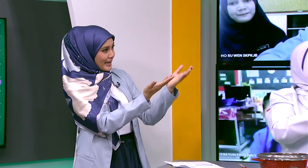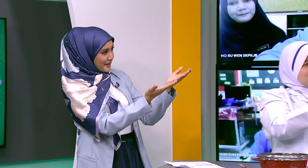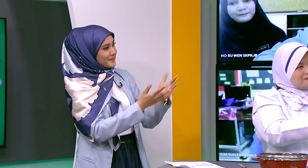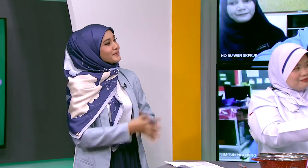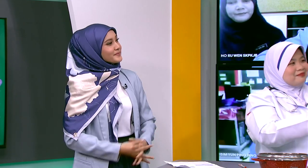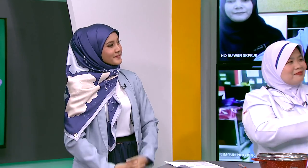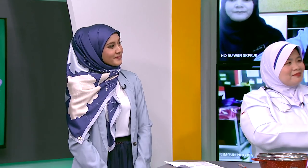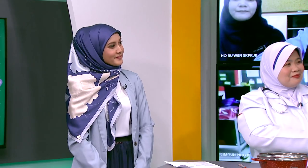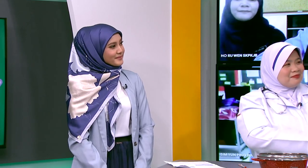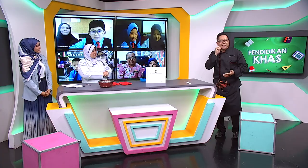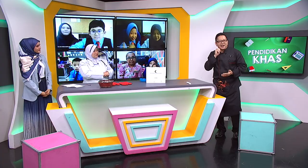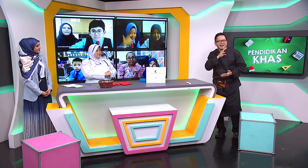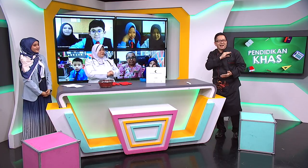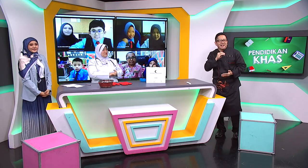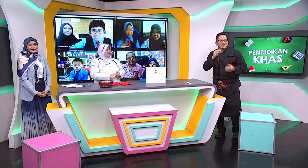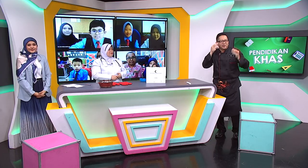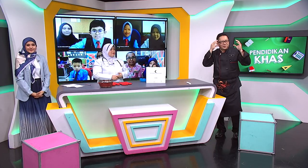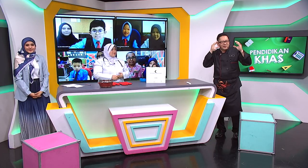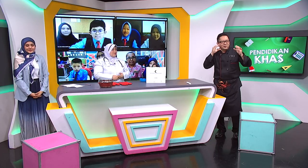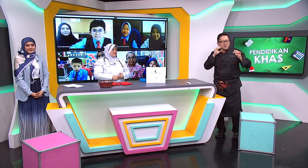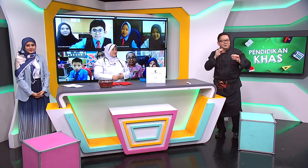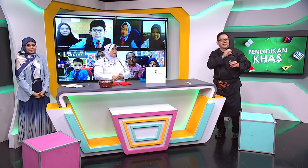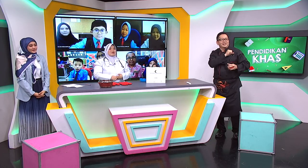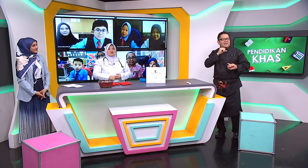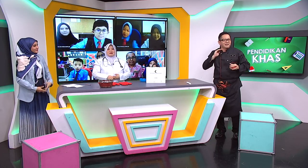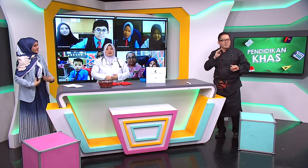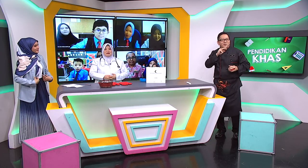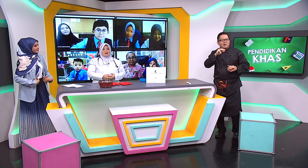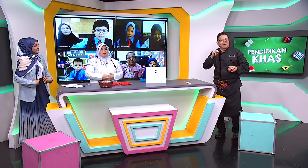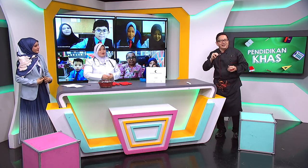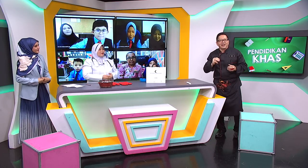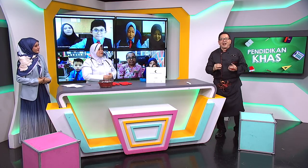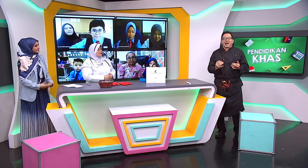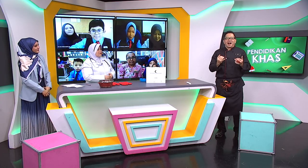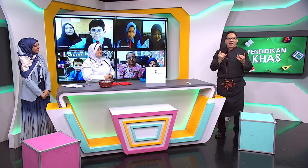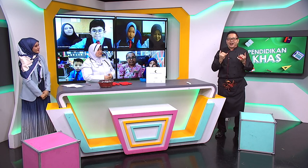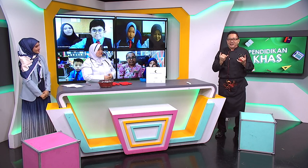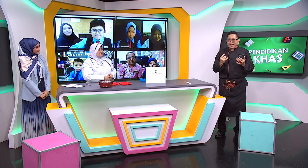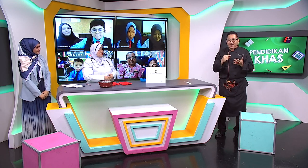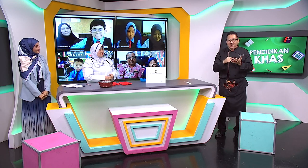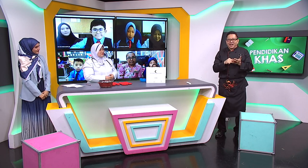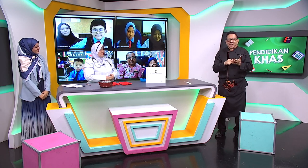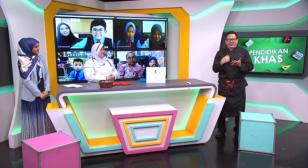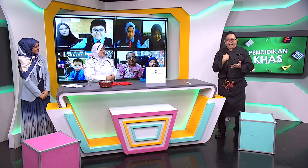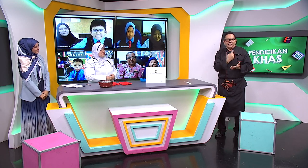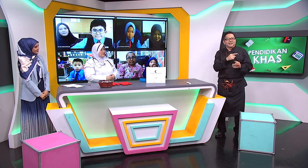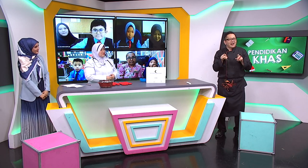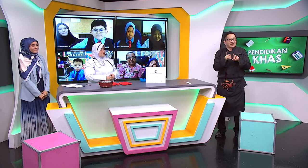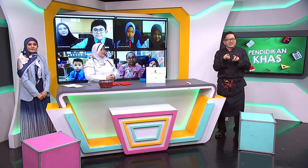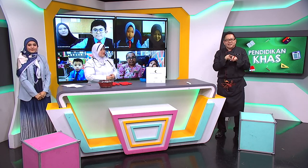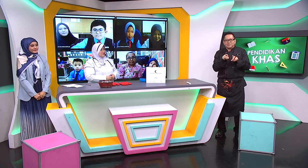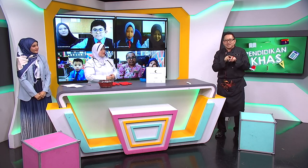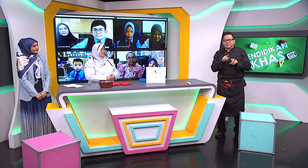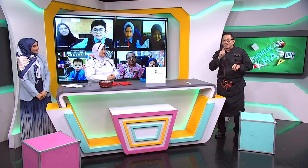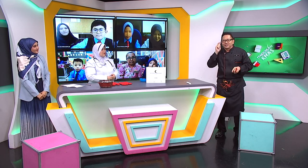Ya. Silakan. Baik, Mira dan cikgu-cikgu serta murid-murid. Hari ini kita